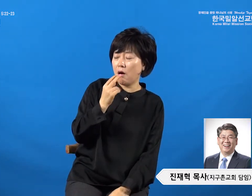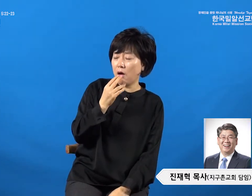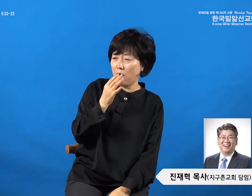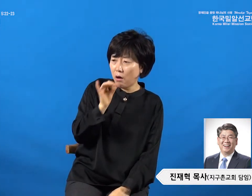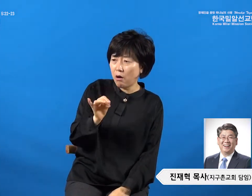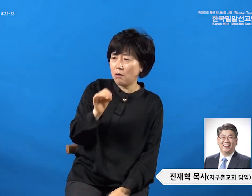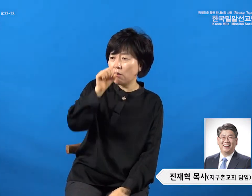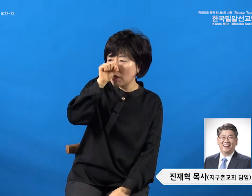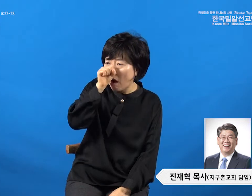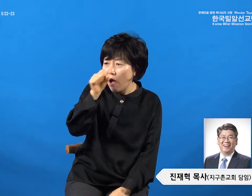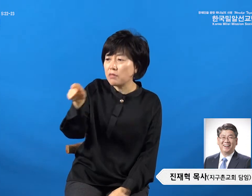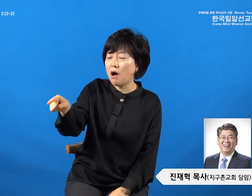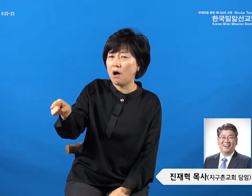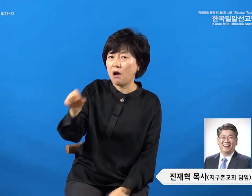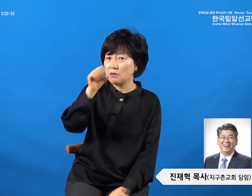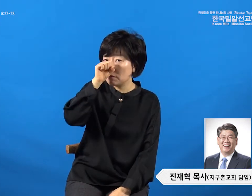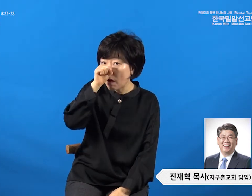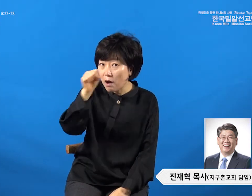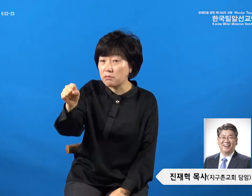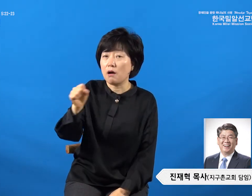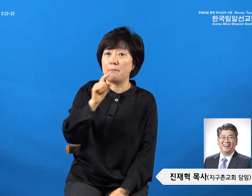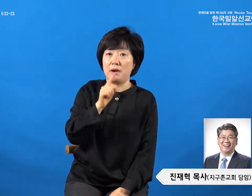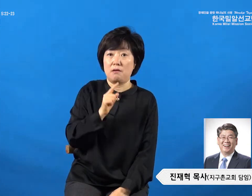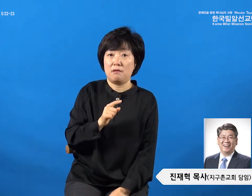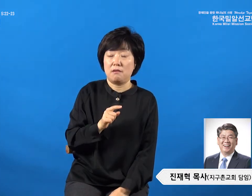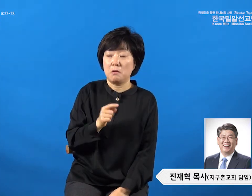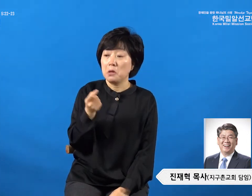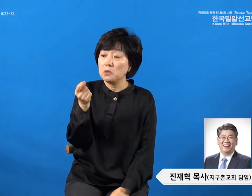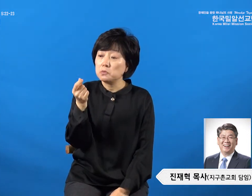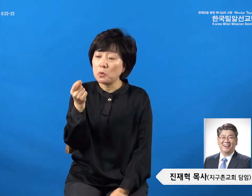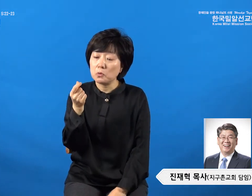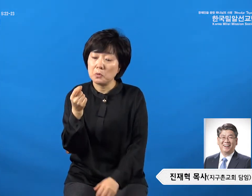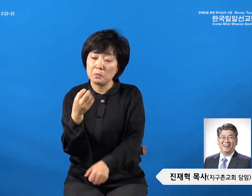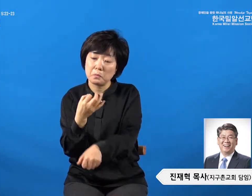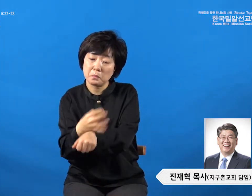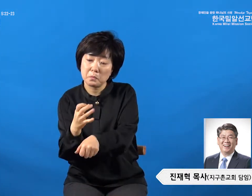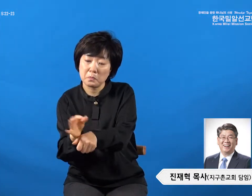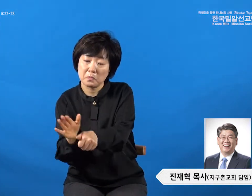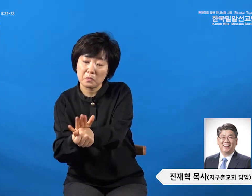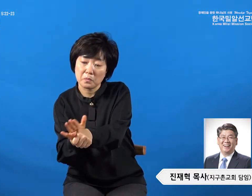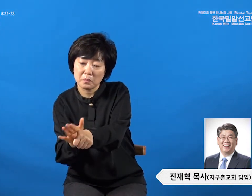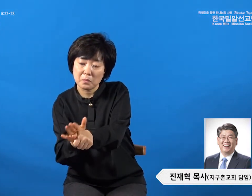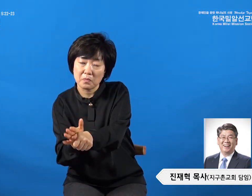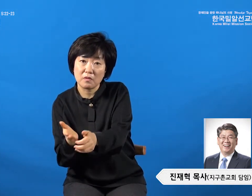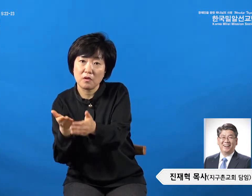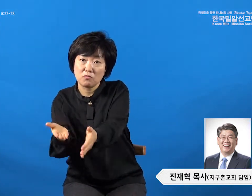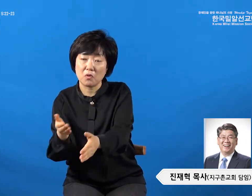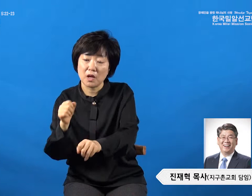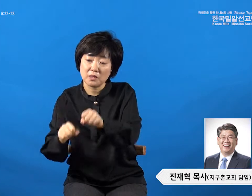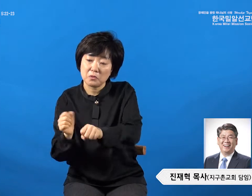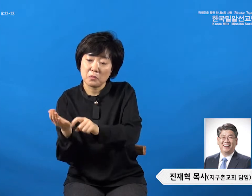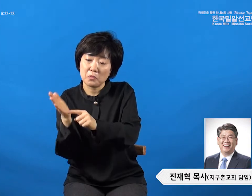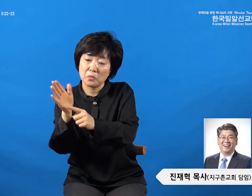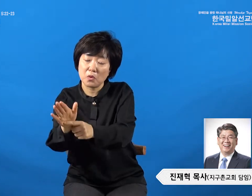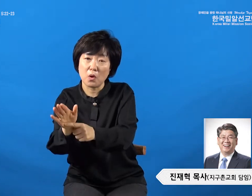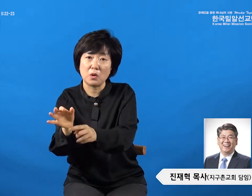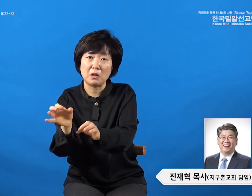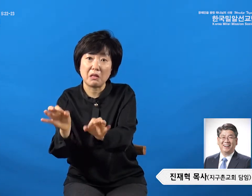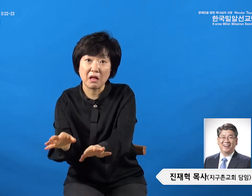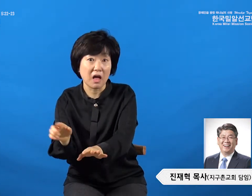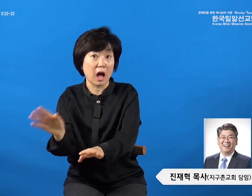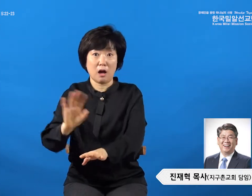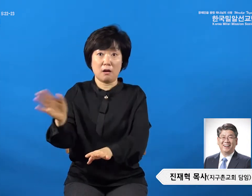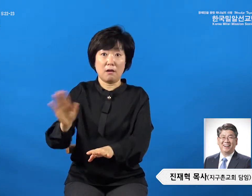모습을 보인 것으로 끝나는 것이 아닙니다. 그냥 조금 친절하게 행동으로 나타난 것만으로